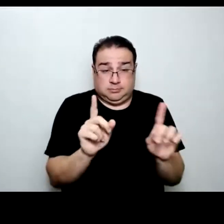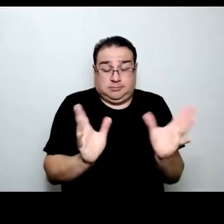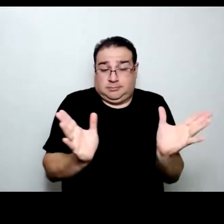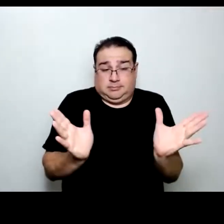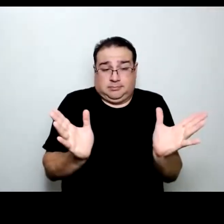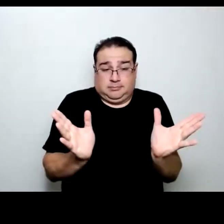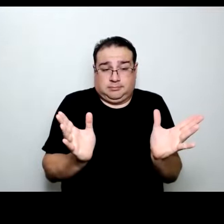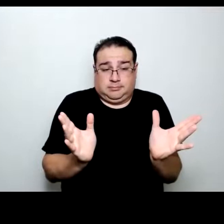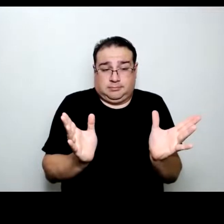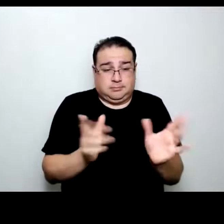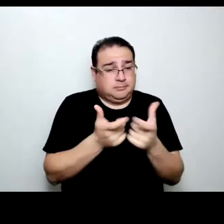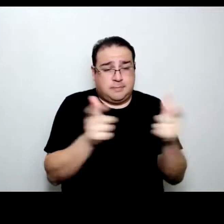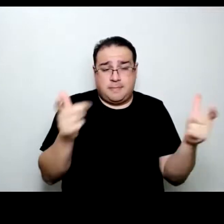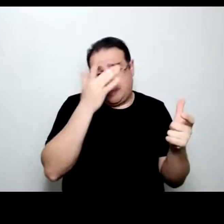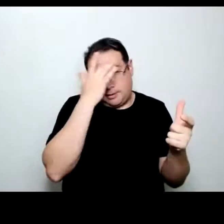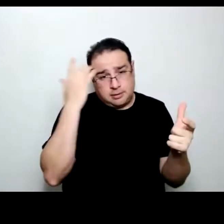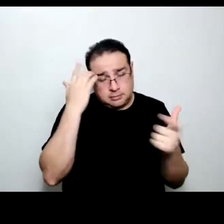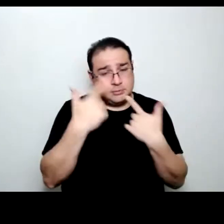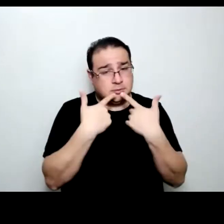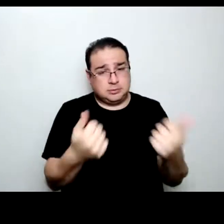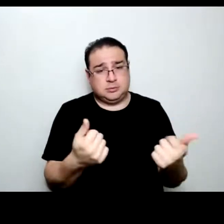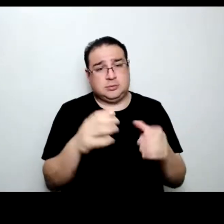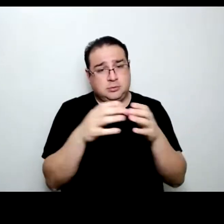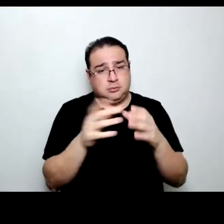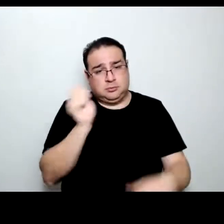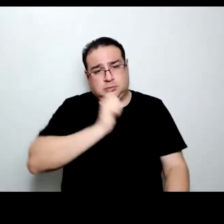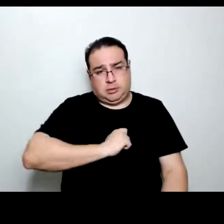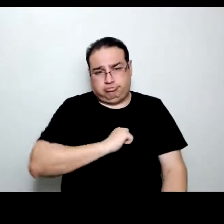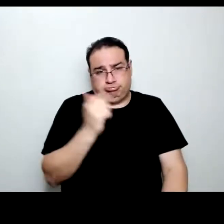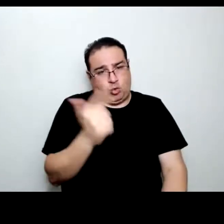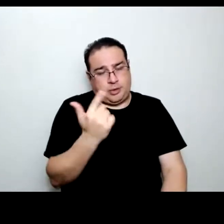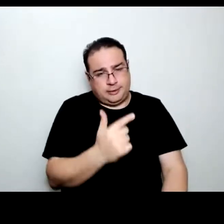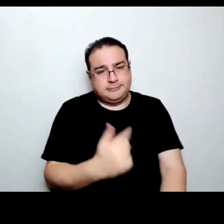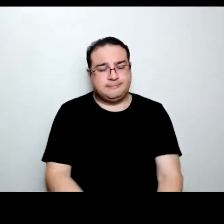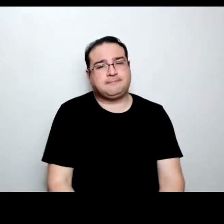simplesmente a maior parte dos linguistas e antropólogos não tem, né?